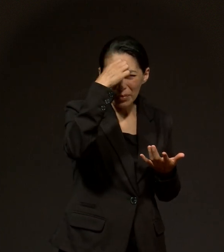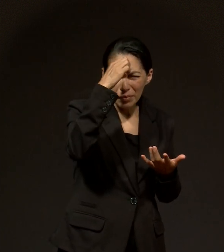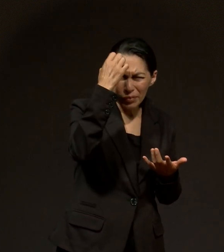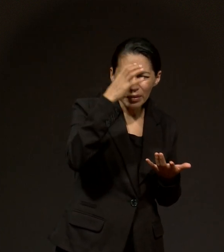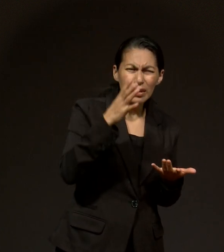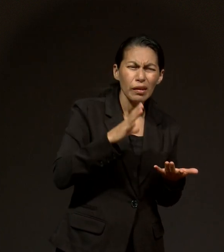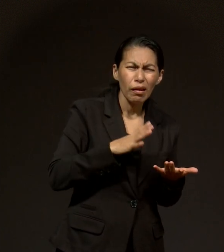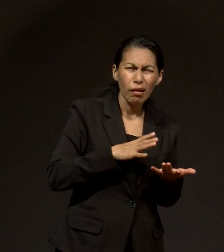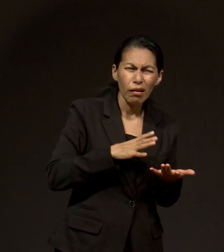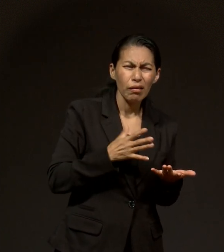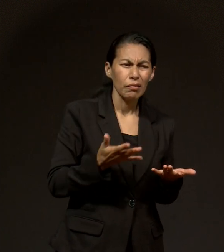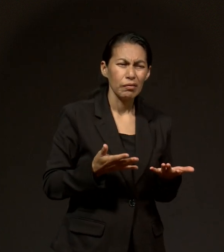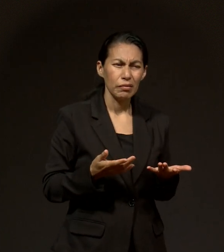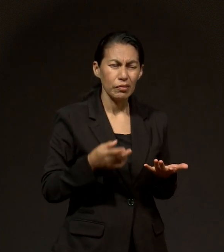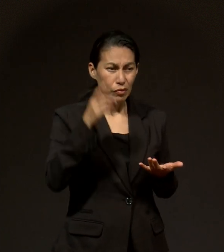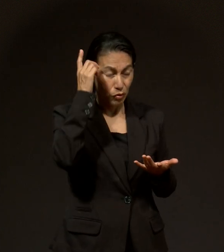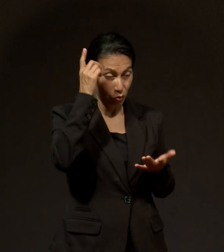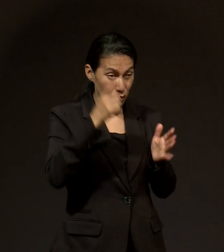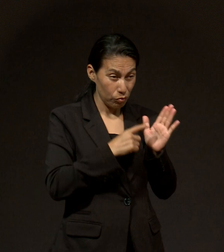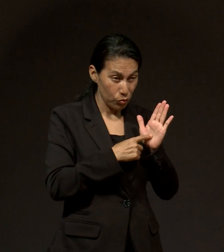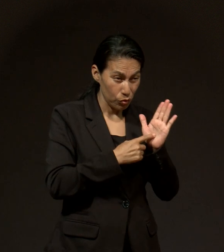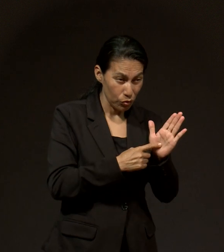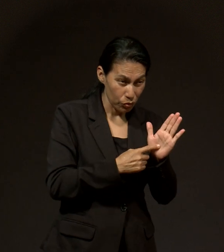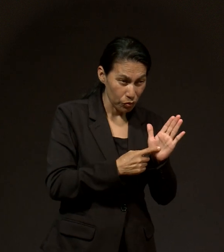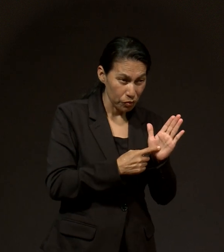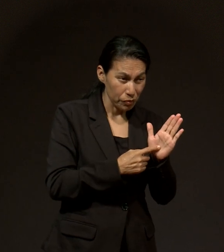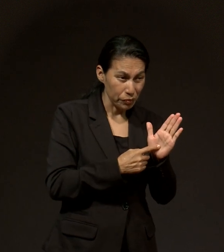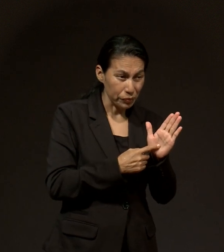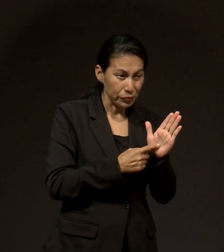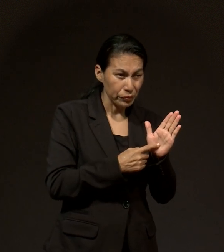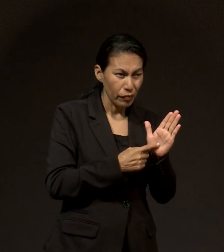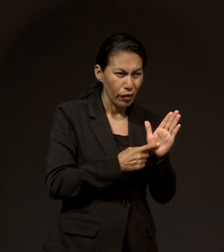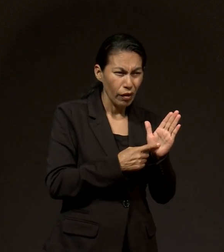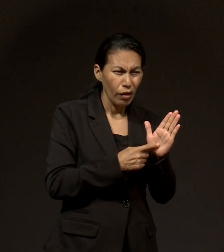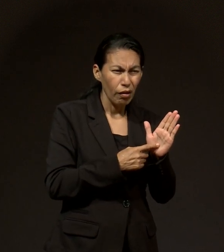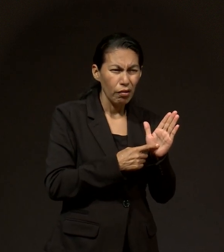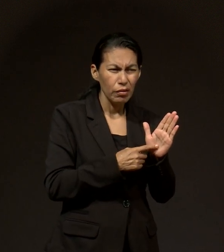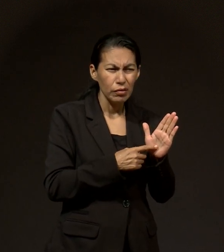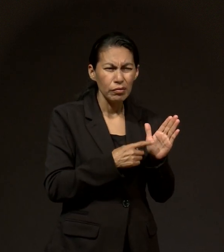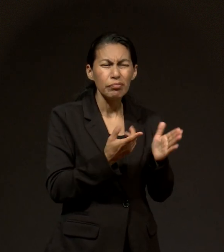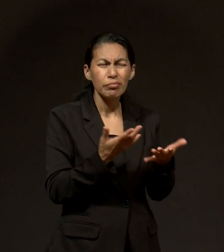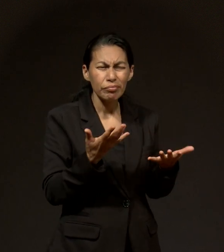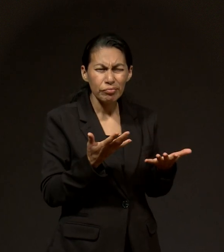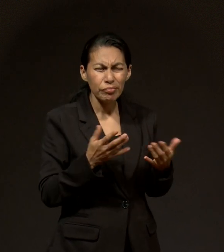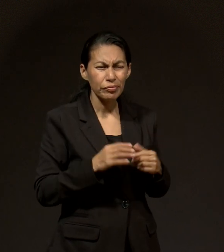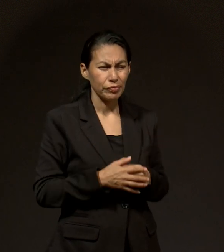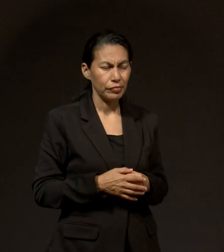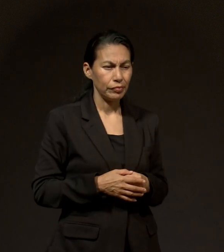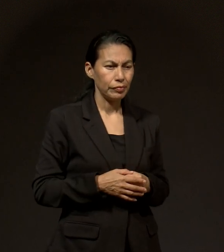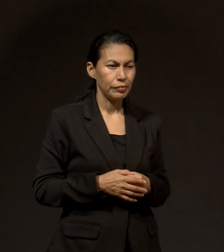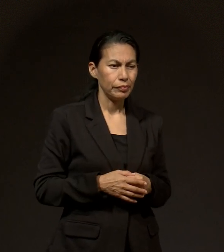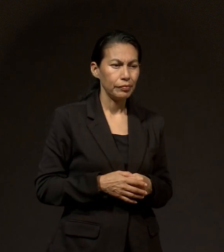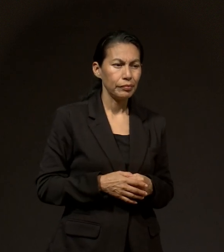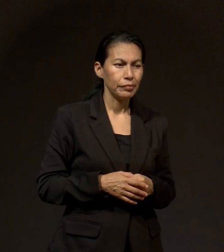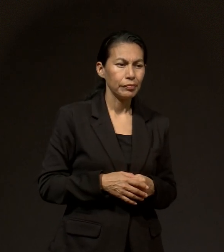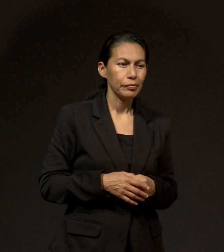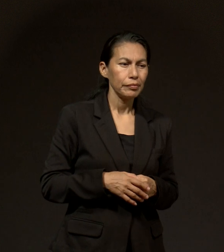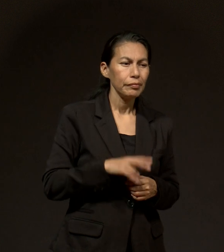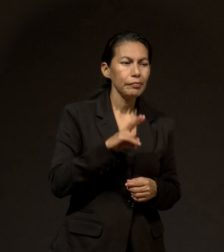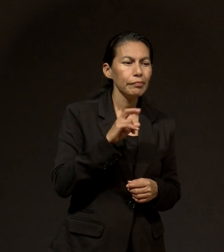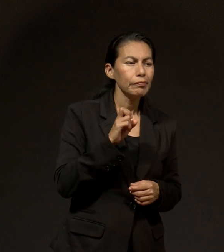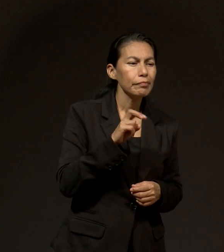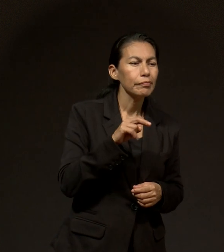algunas experiencias que Dios te fue mostrando? ¿Cuál es tu vocación en la vida,